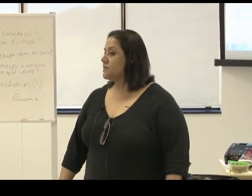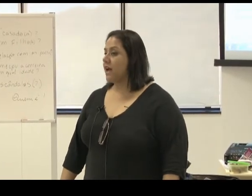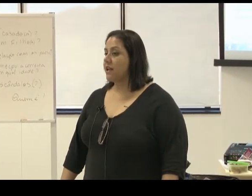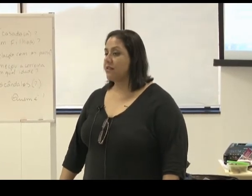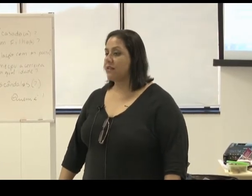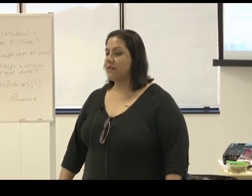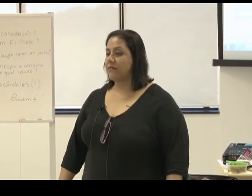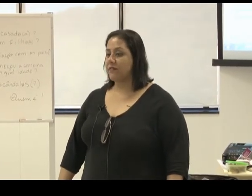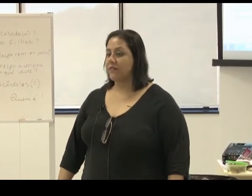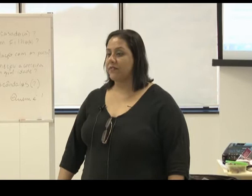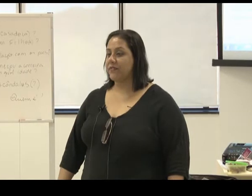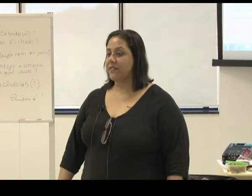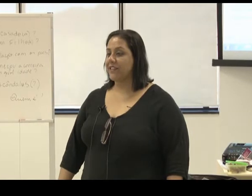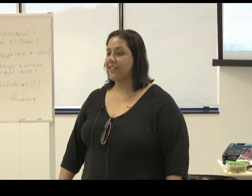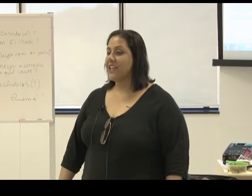Certo?